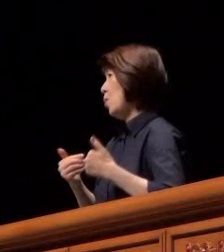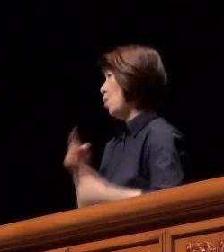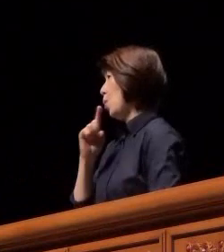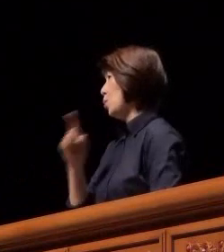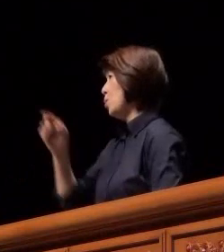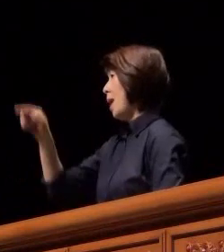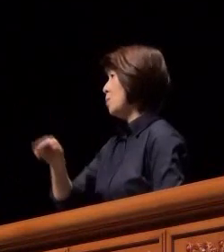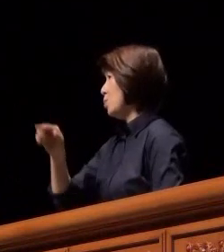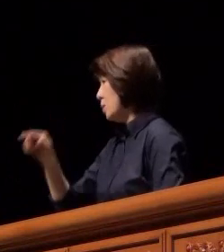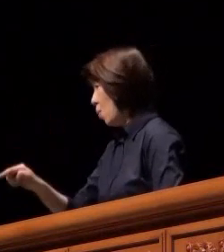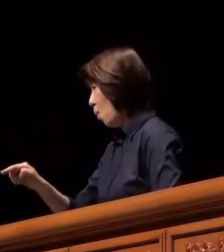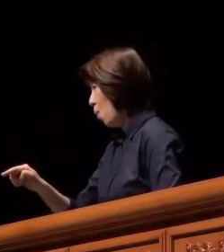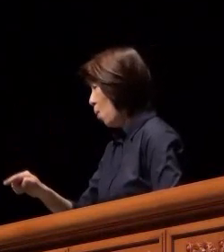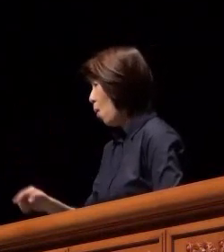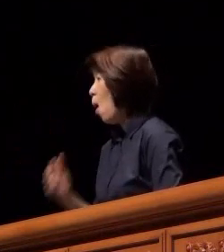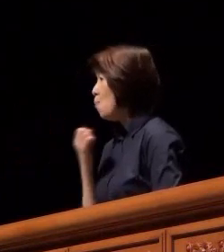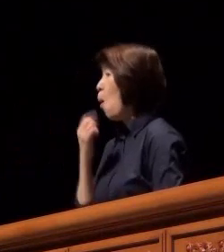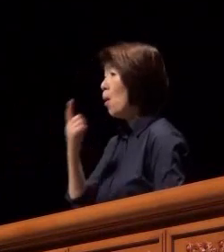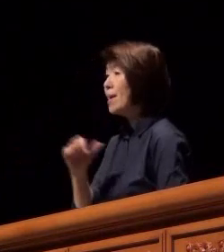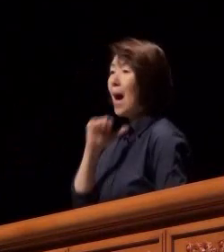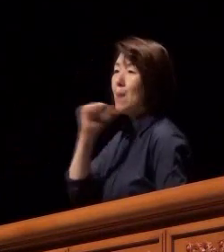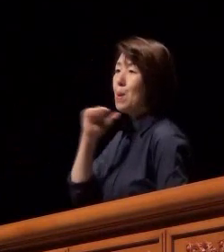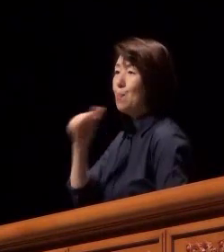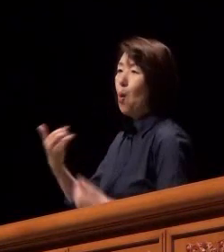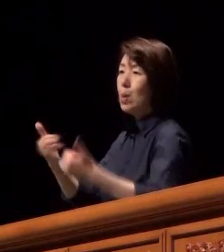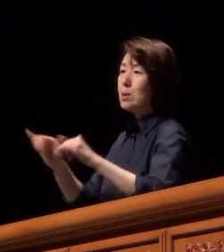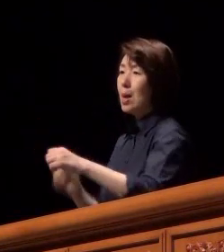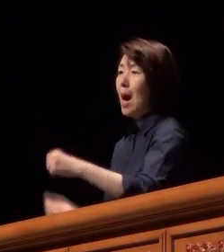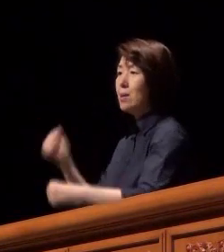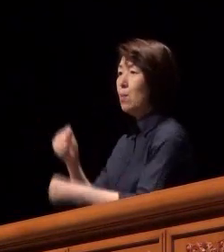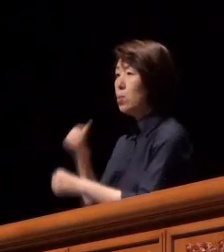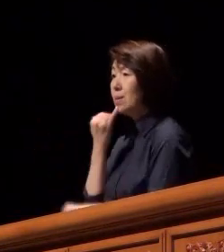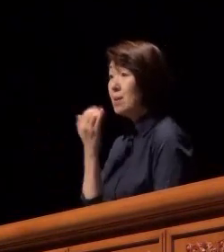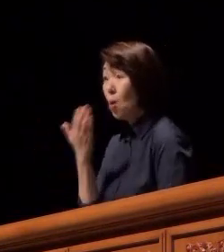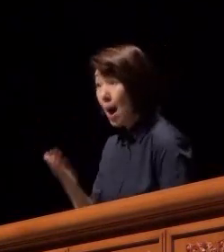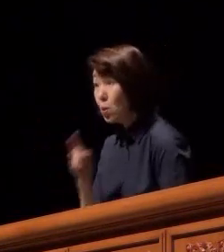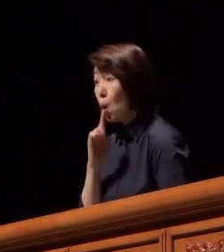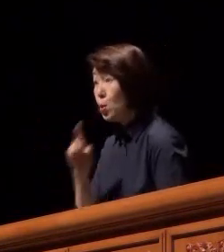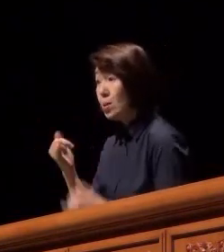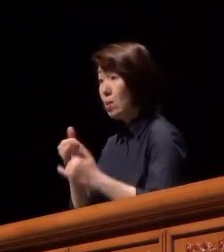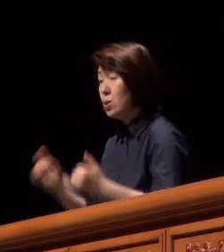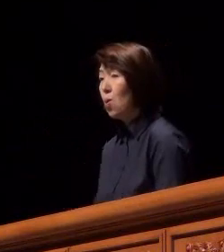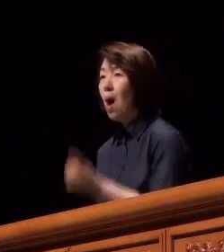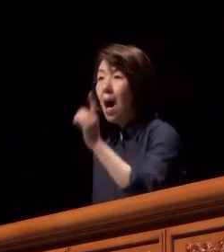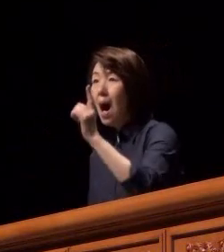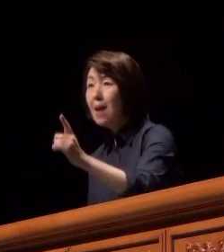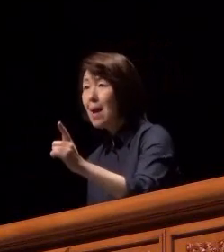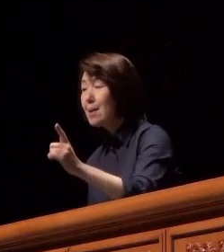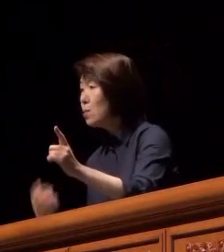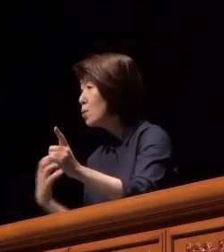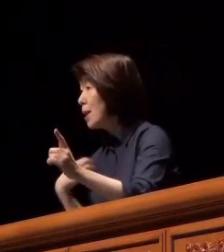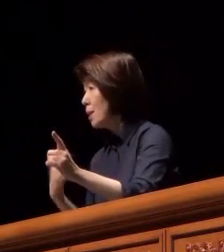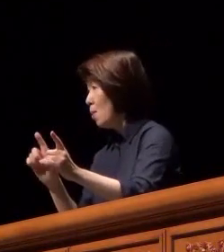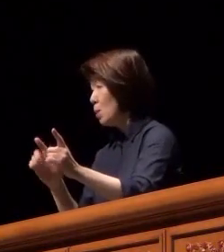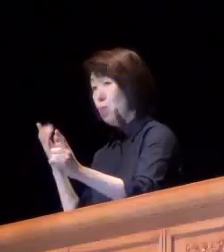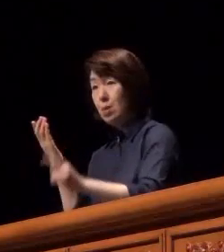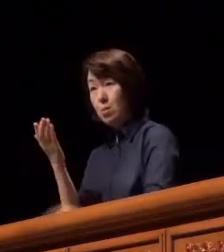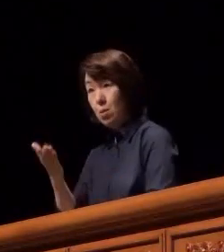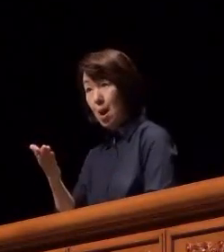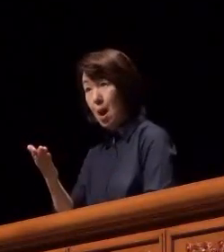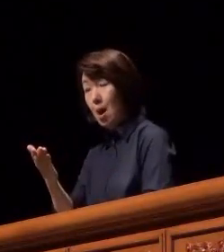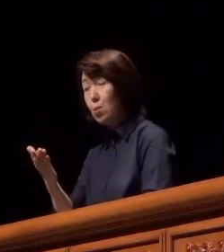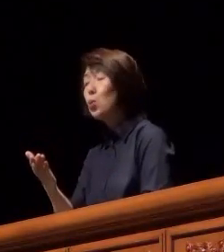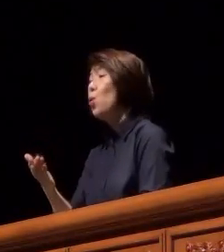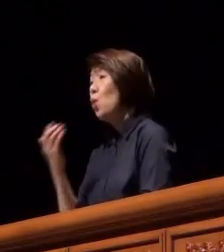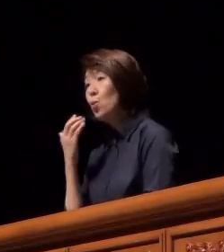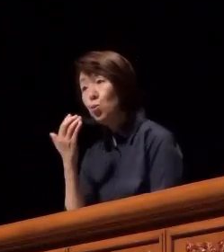からもう一回その貧乏な時代に戻るかと言っているような人たちに、あなたの責任はどうなのかということをね問わ